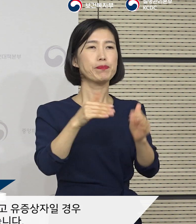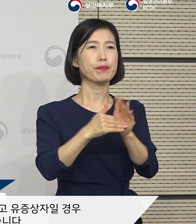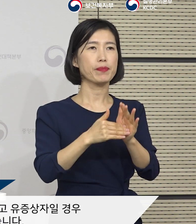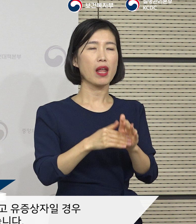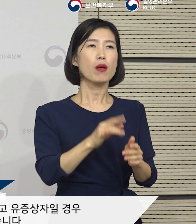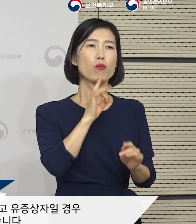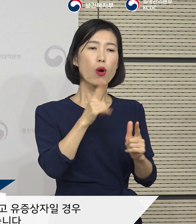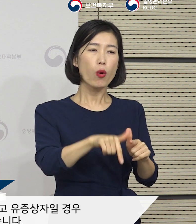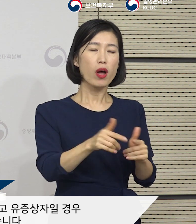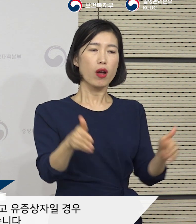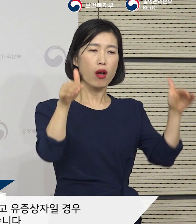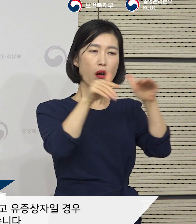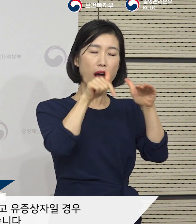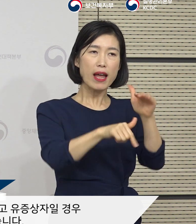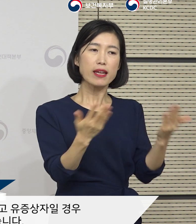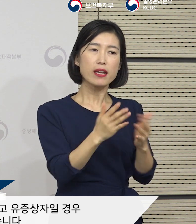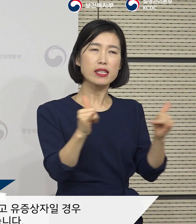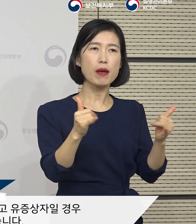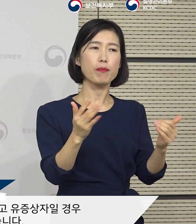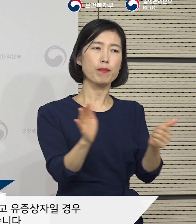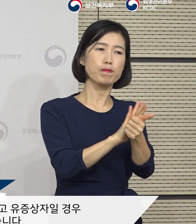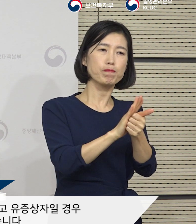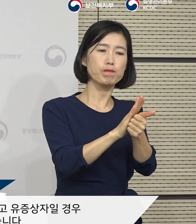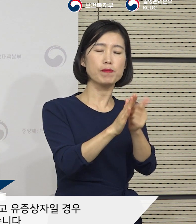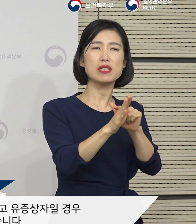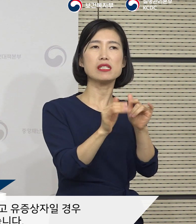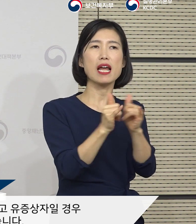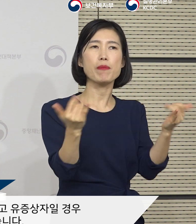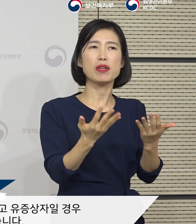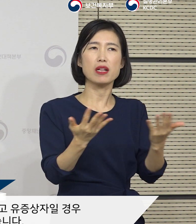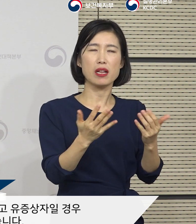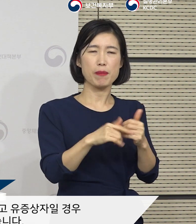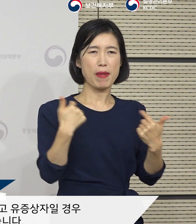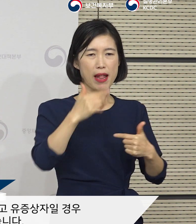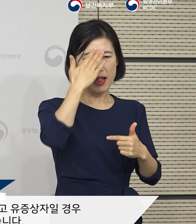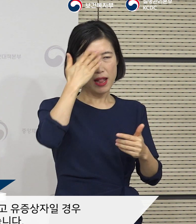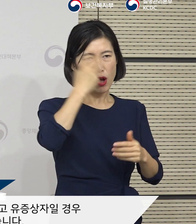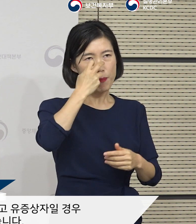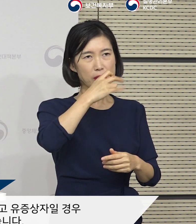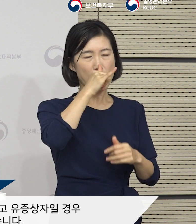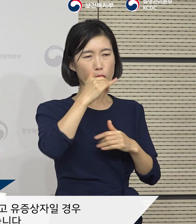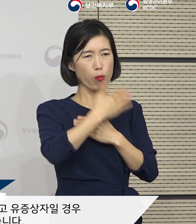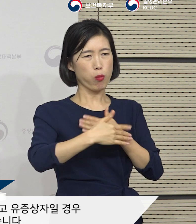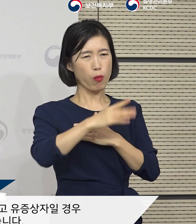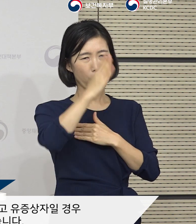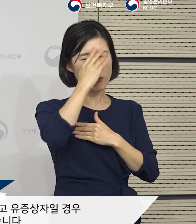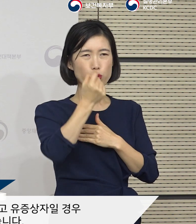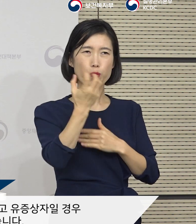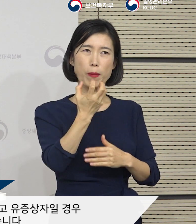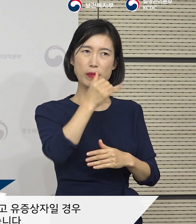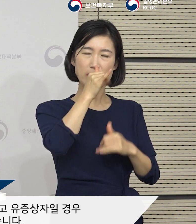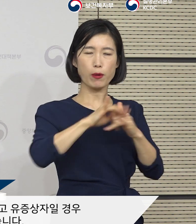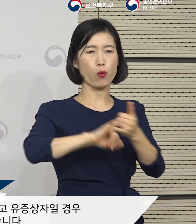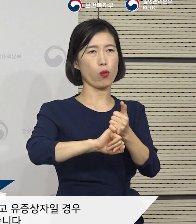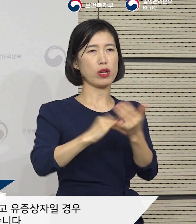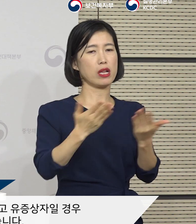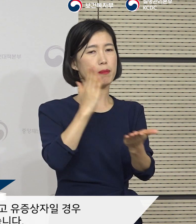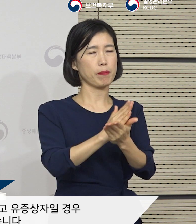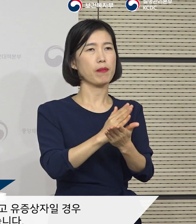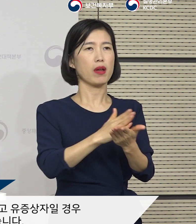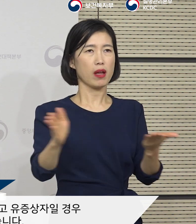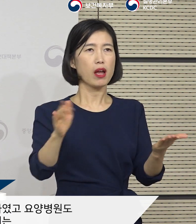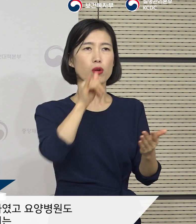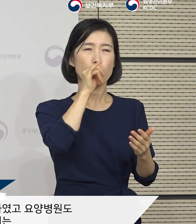이와 함께 종사자 간병인에 대해 매일 발열 체크를 하고 유증상자의 경우 즉시 업무에서 배제하고 진단 검사를 받도록